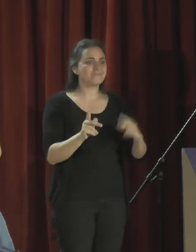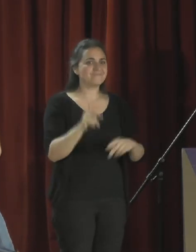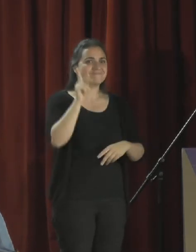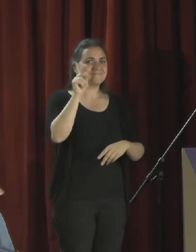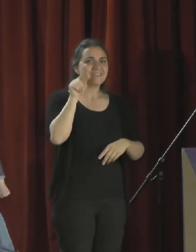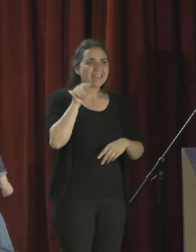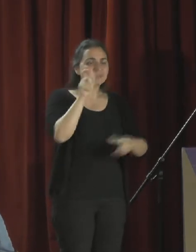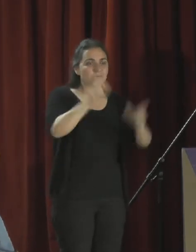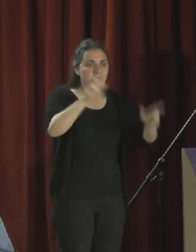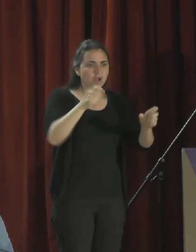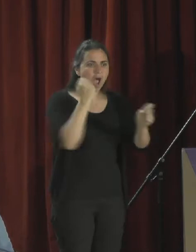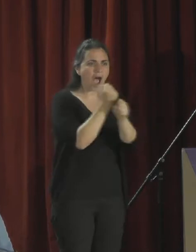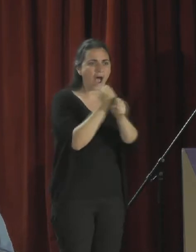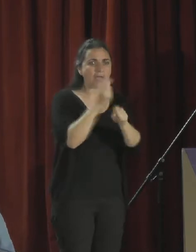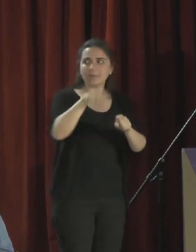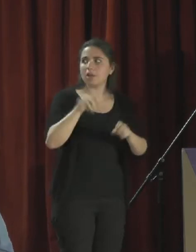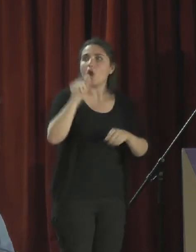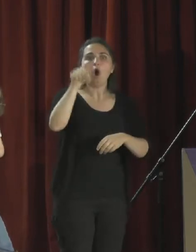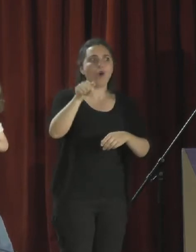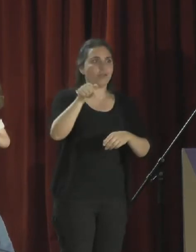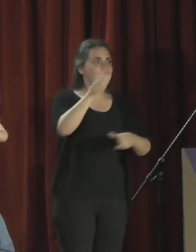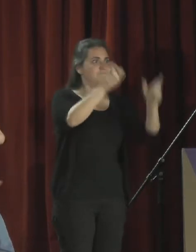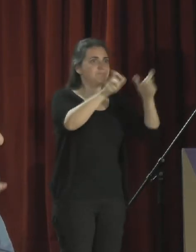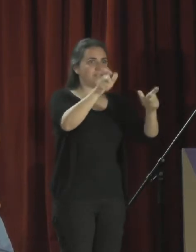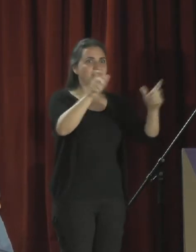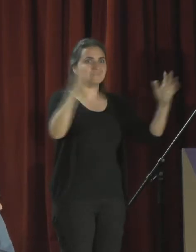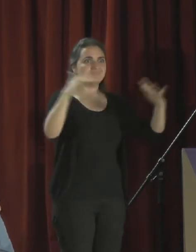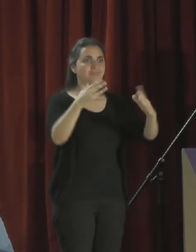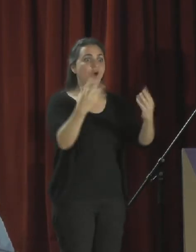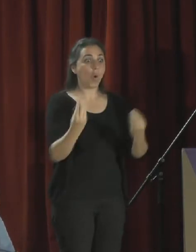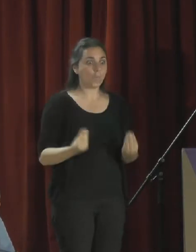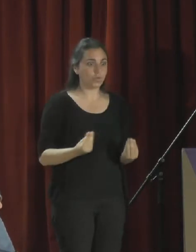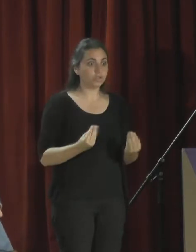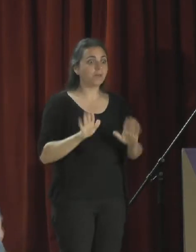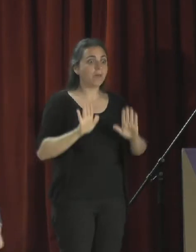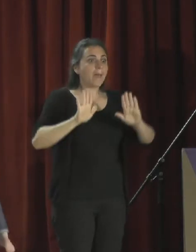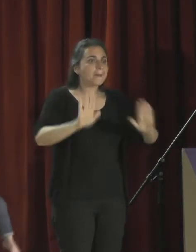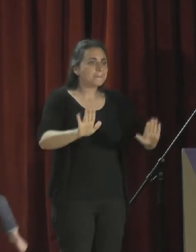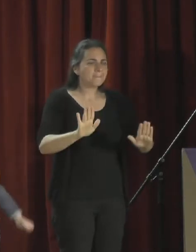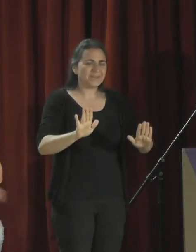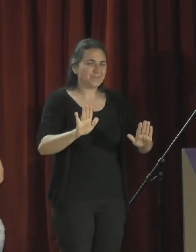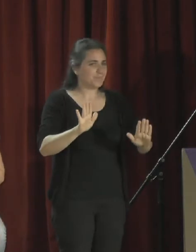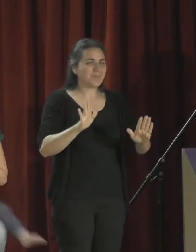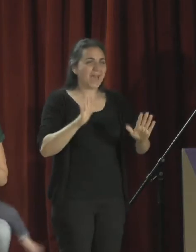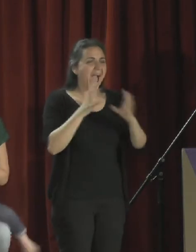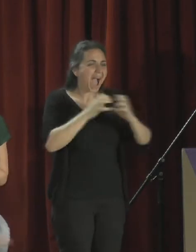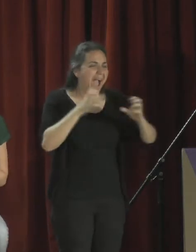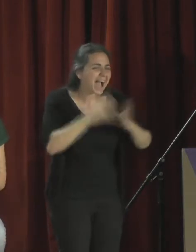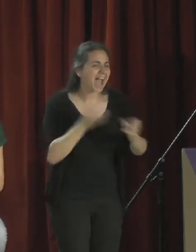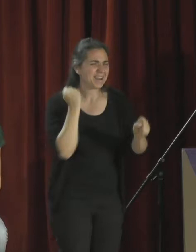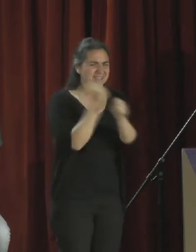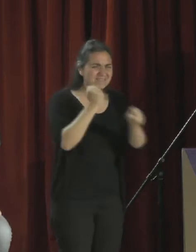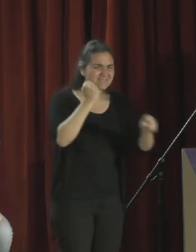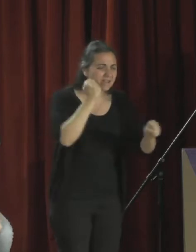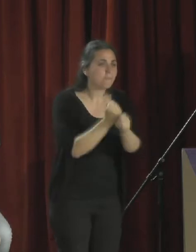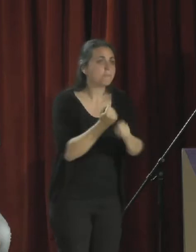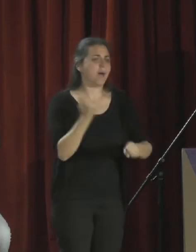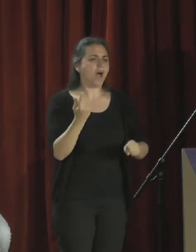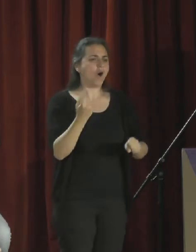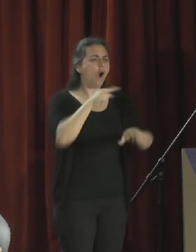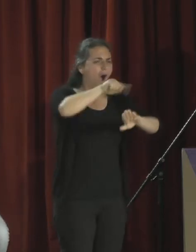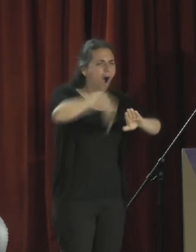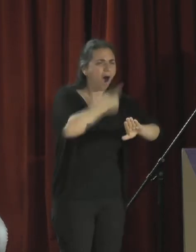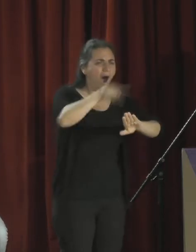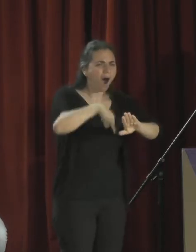medios. Bueno, hoxe temos bastantes, pero suplimos a falta de medios con moitísima ilusión, con moitísimo traballo, con moitísimas horas